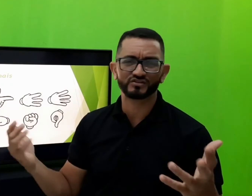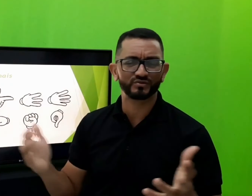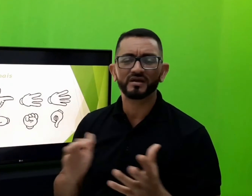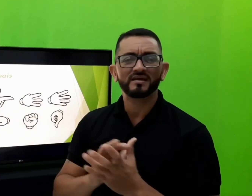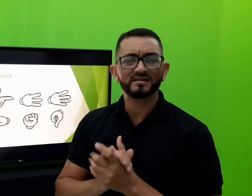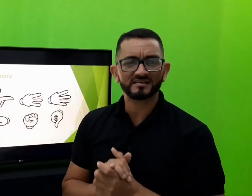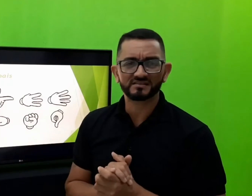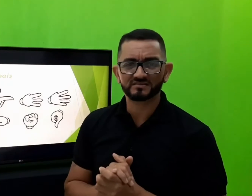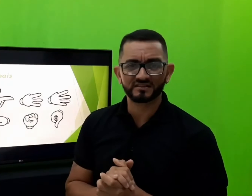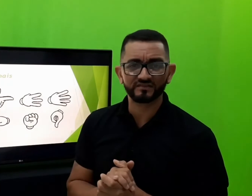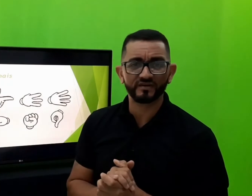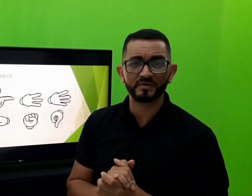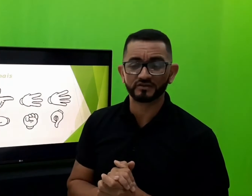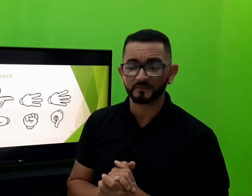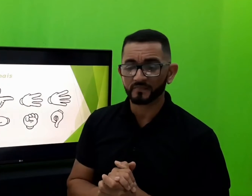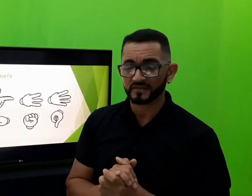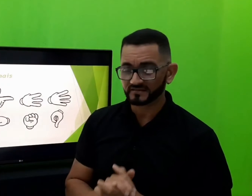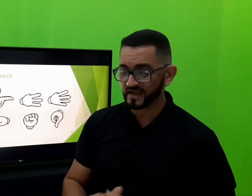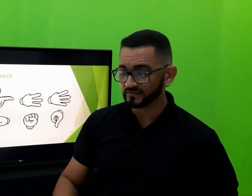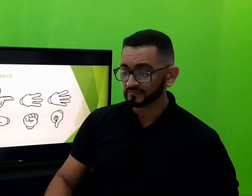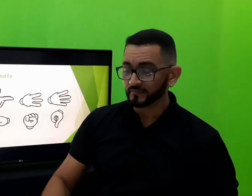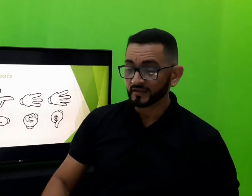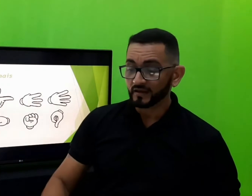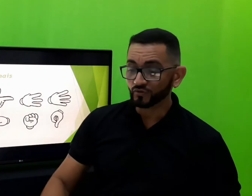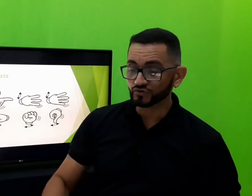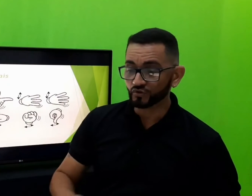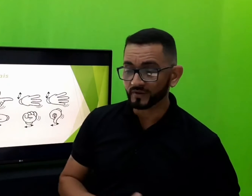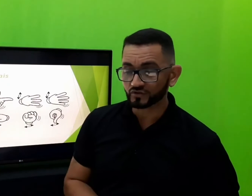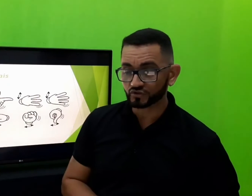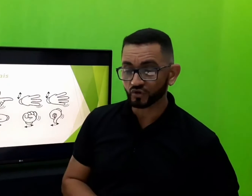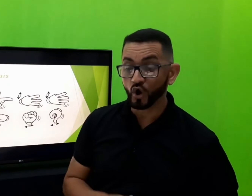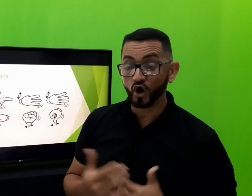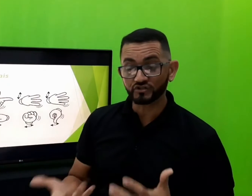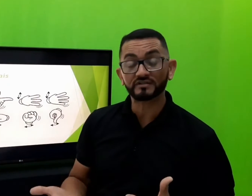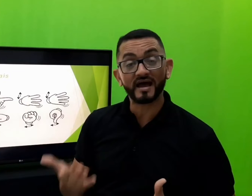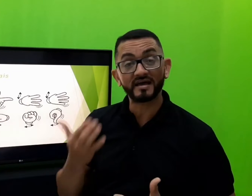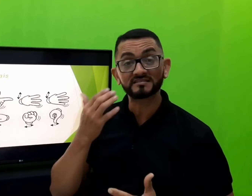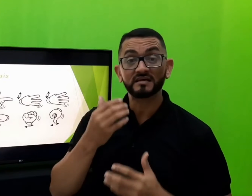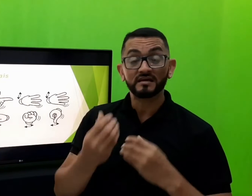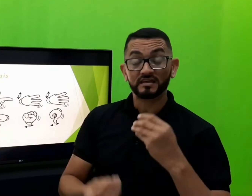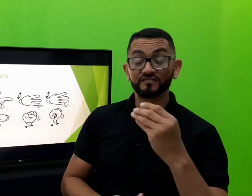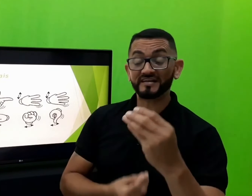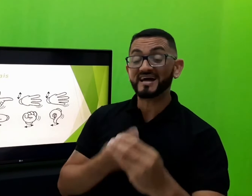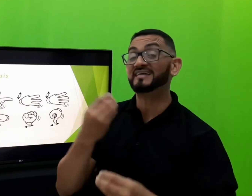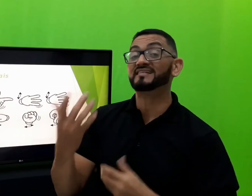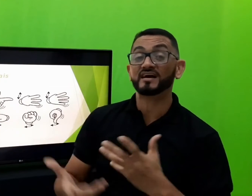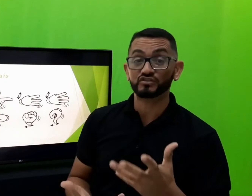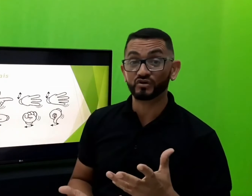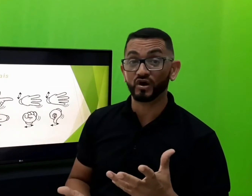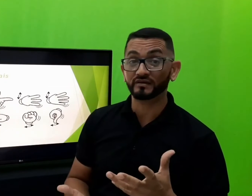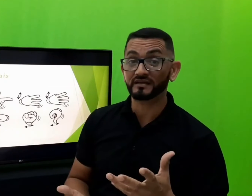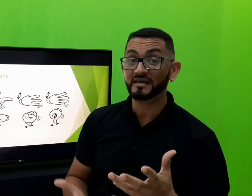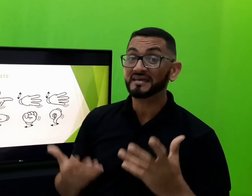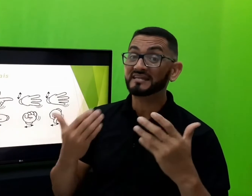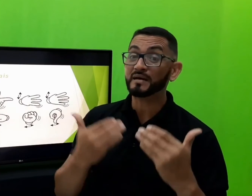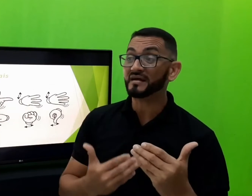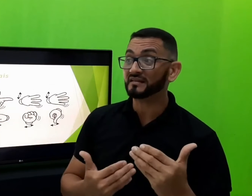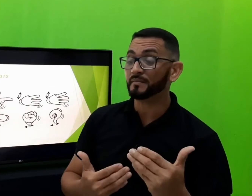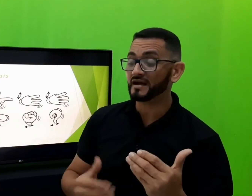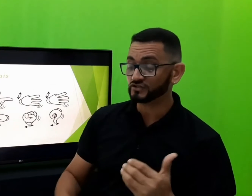7 e assim sucessivamente. Certo? Os números ordinais, que vai dar a ideia de ordem, que na